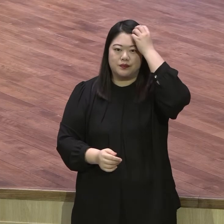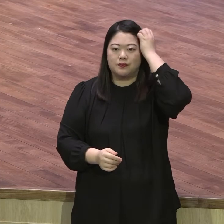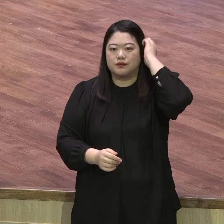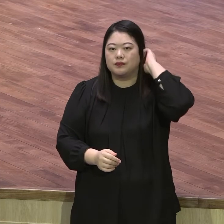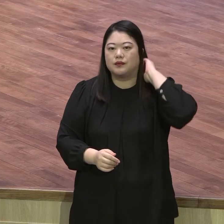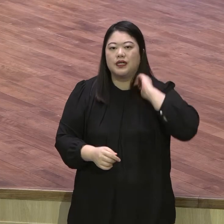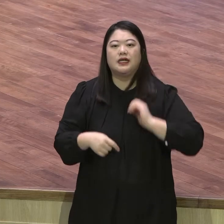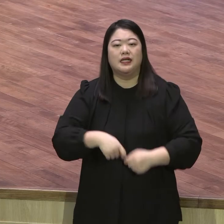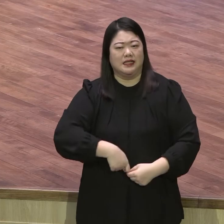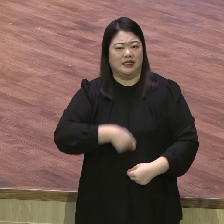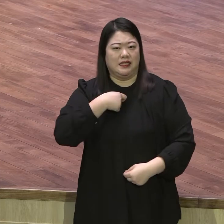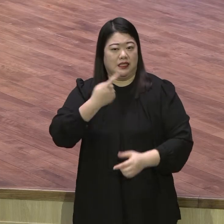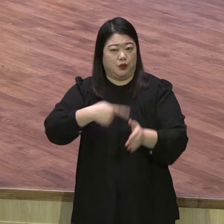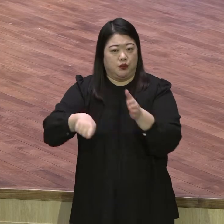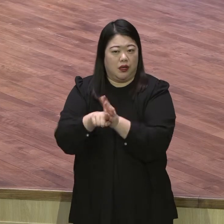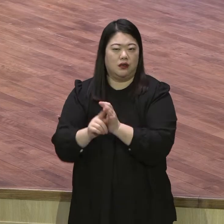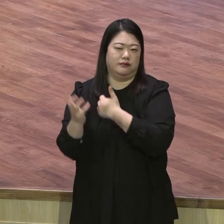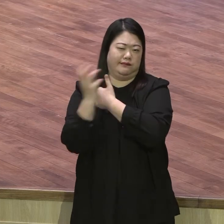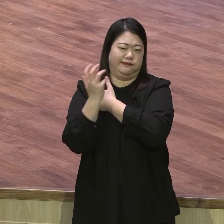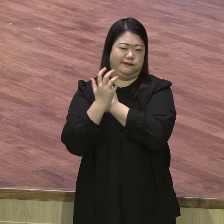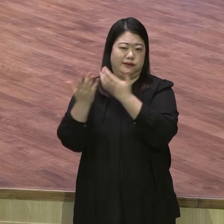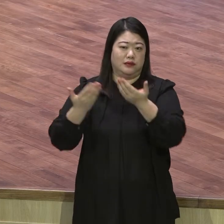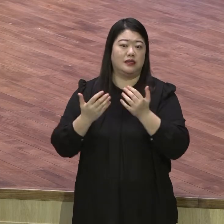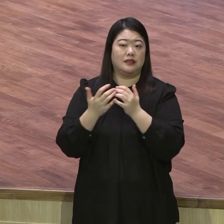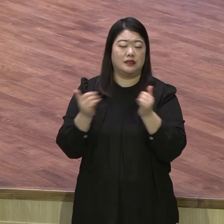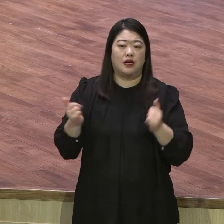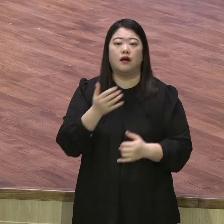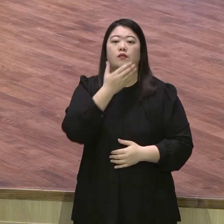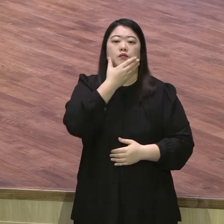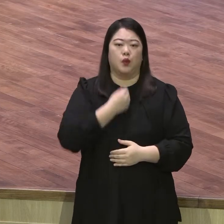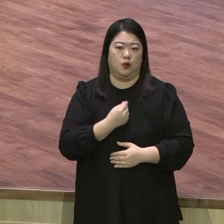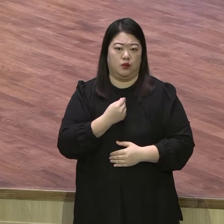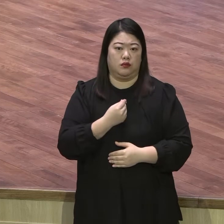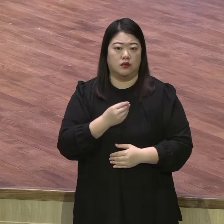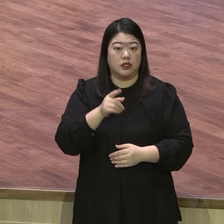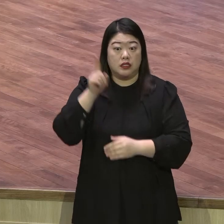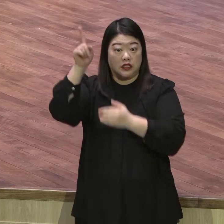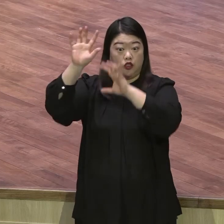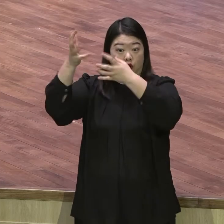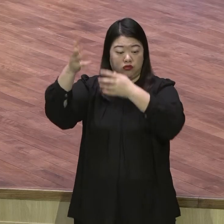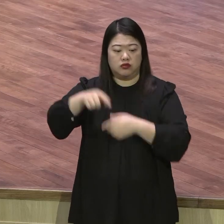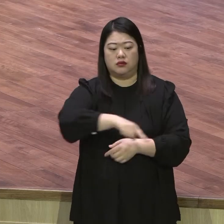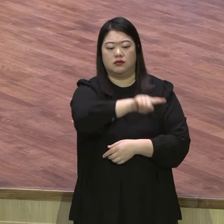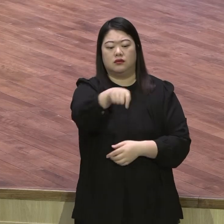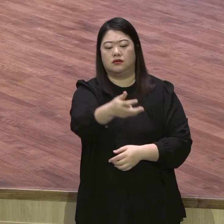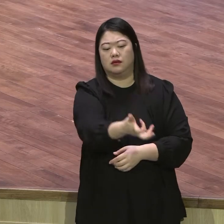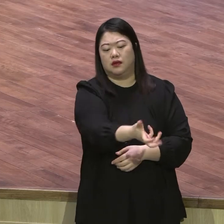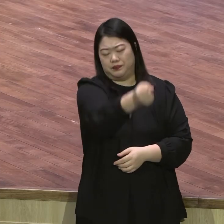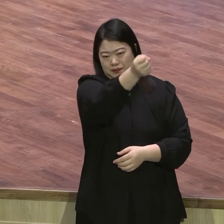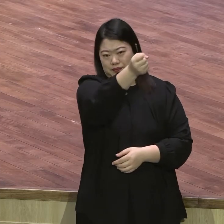의를 위하여 박해를 받는 자는 복이 있나니 천국이 그들의 것임이라.